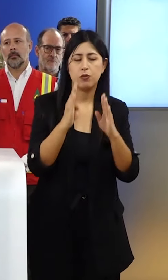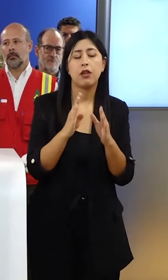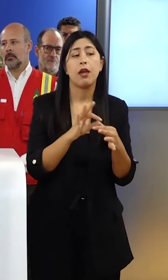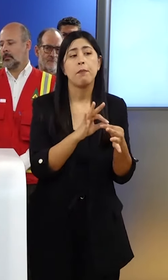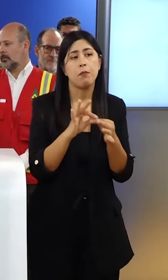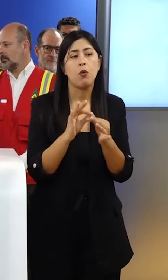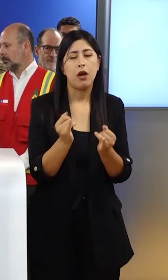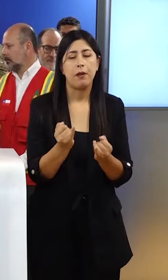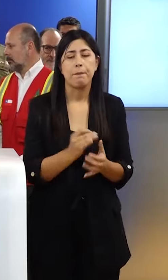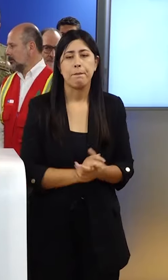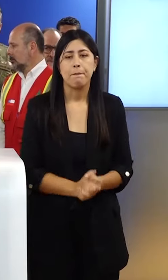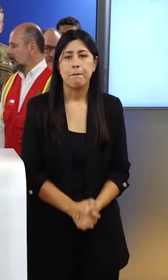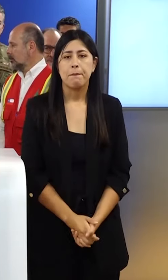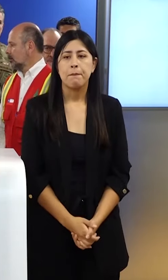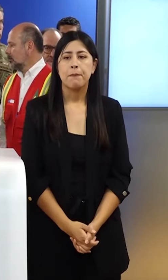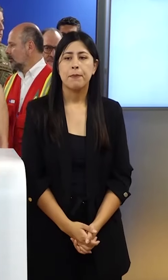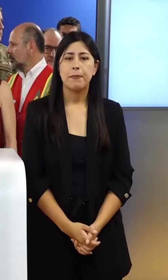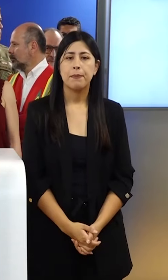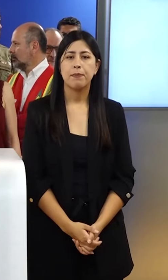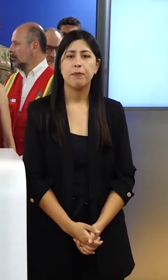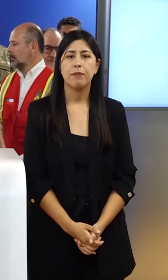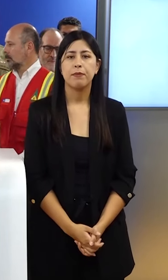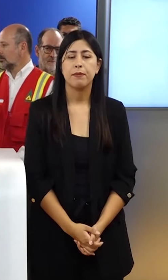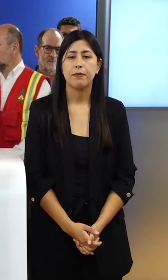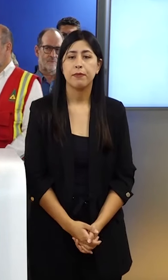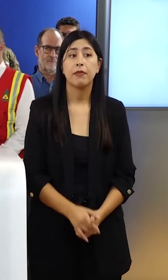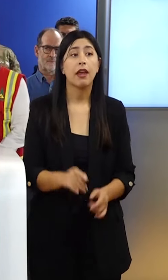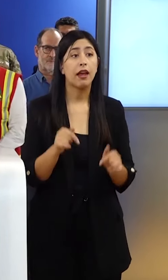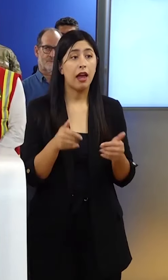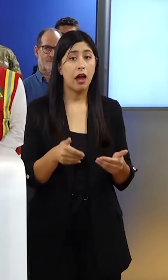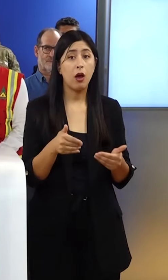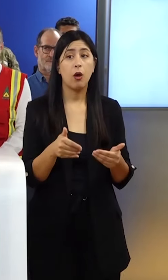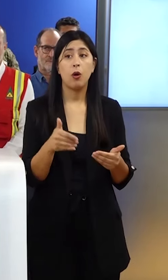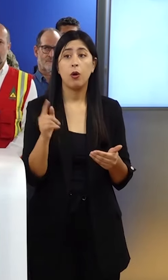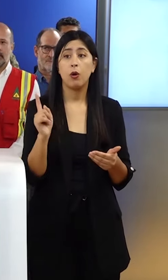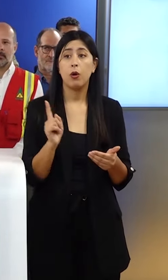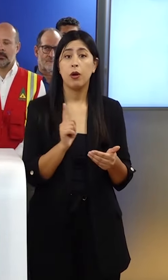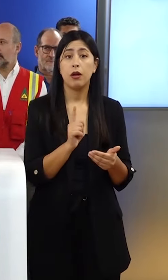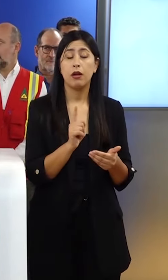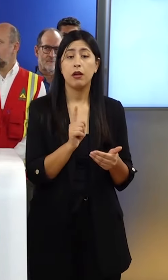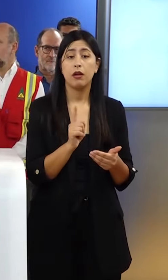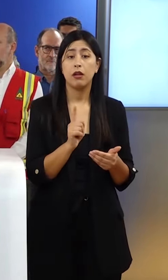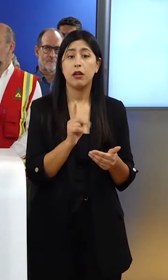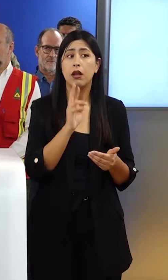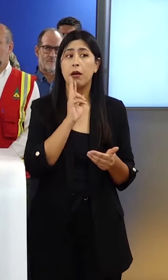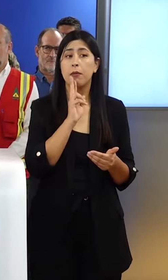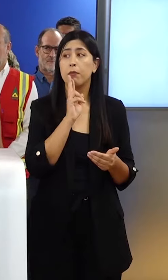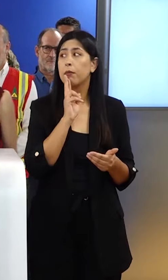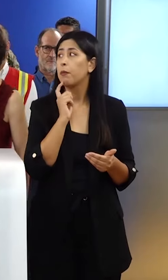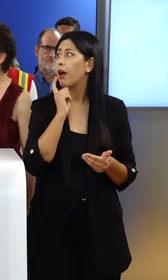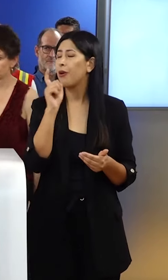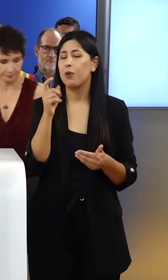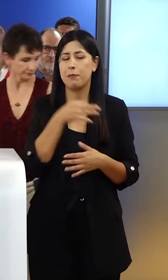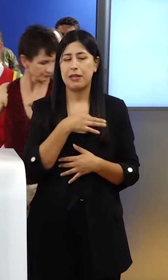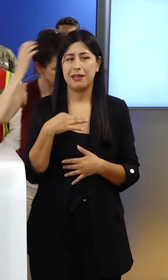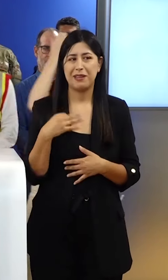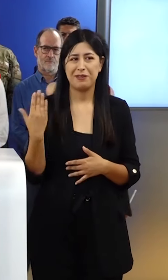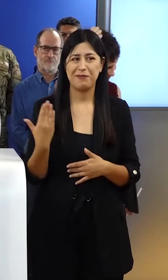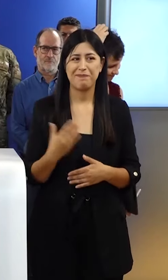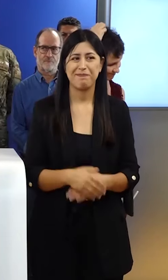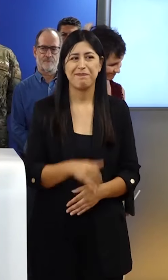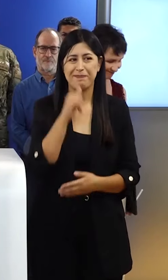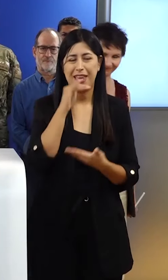Muchas gracias vamos a dejar aquí para Ah el